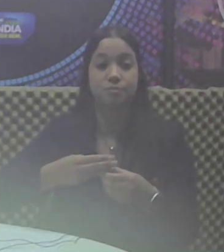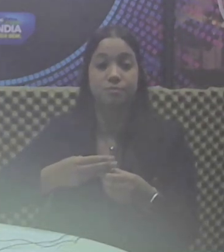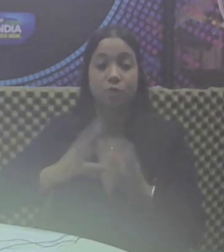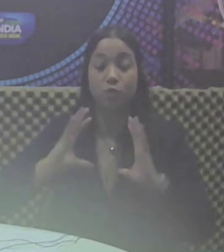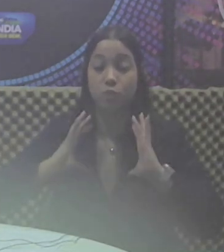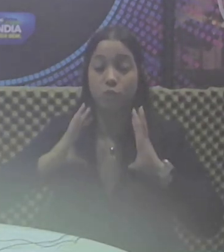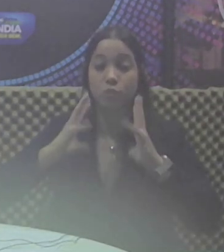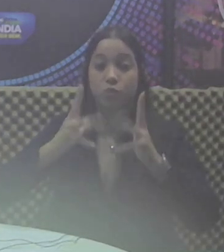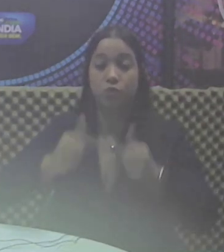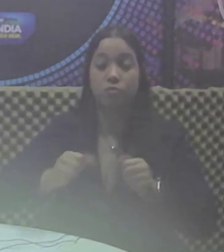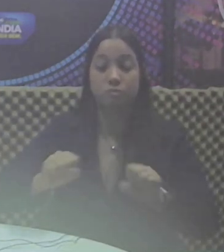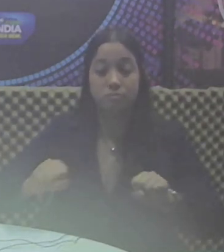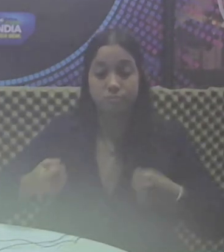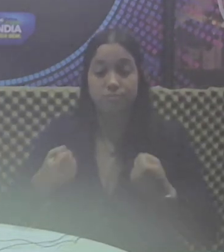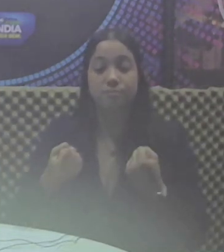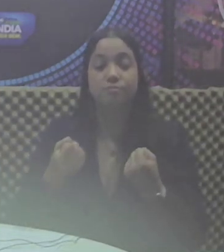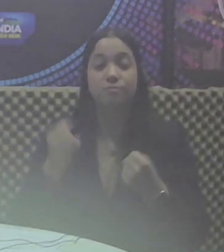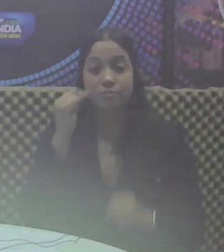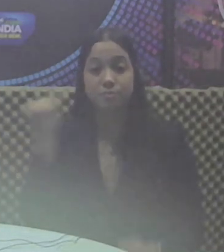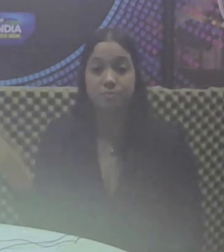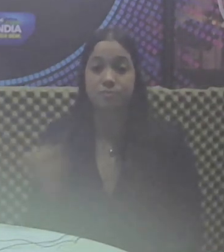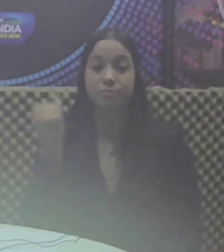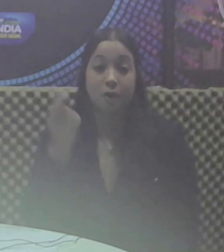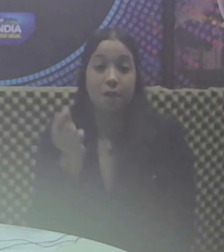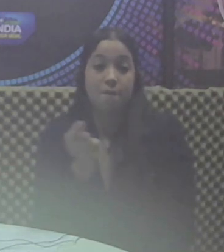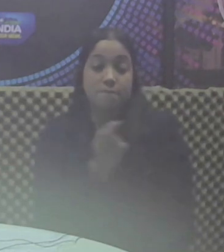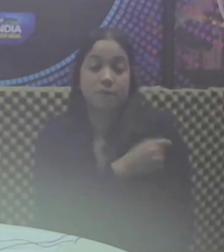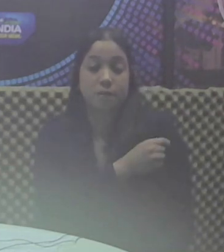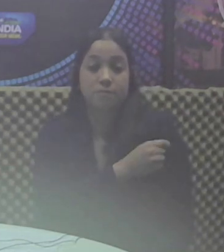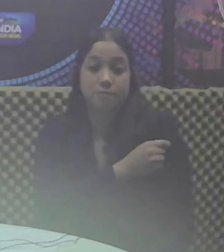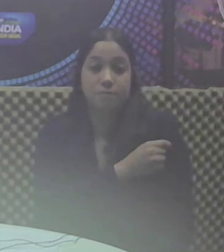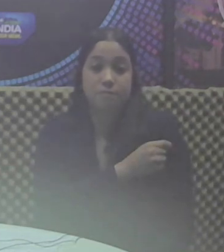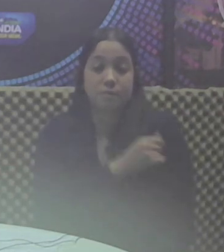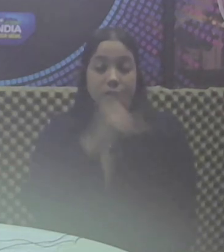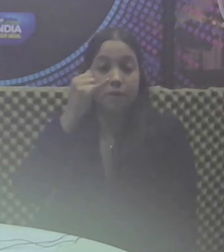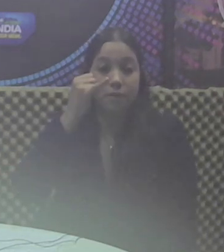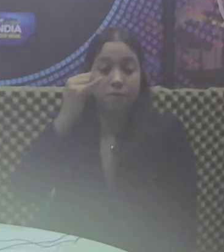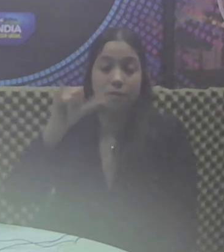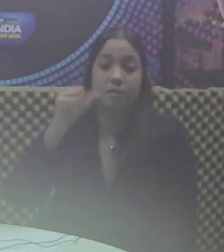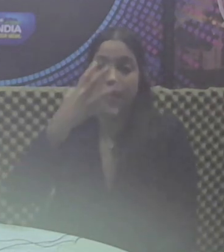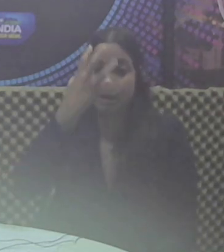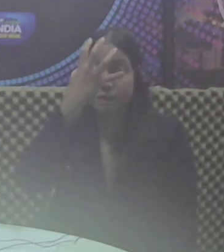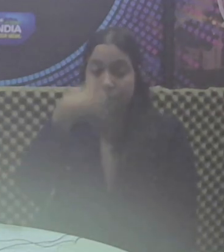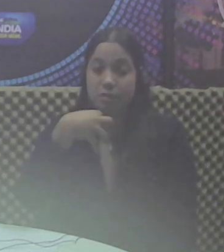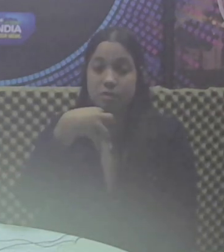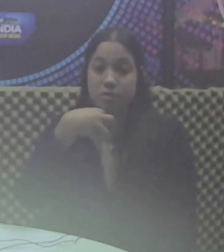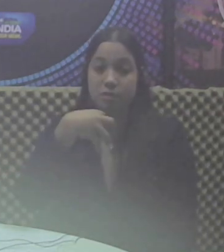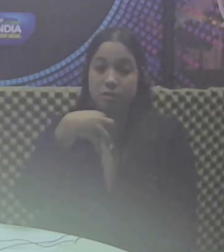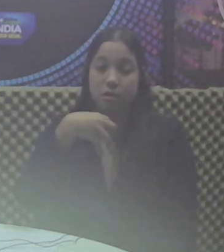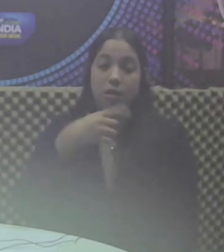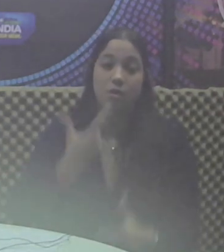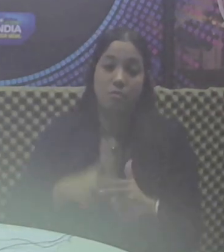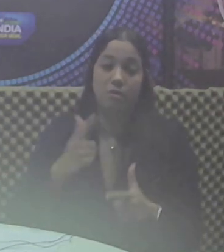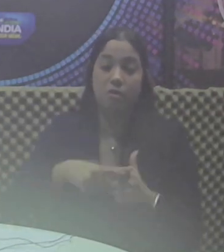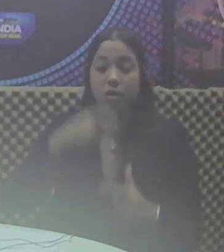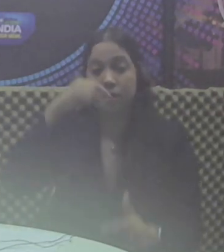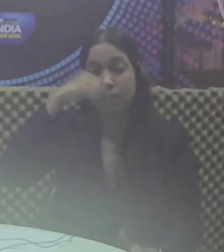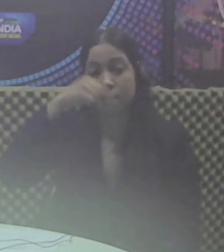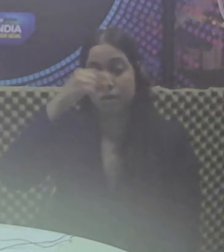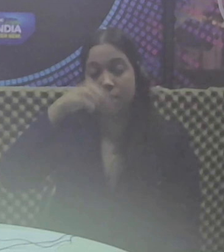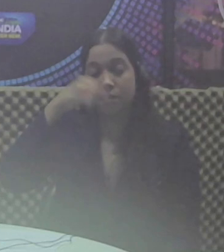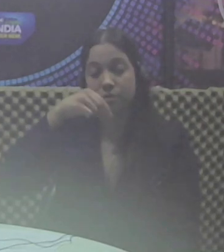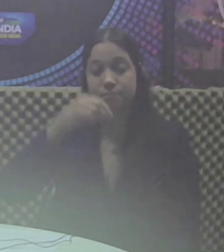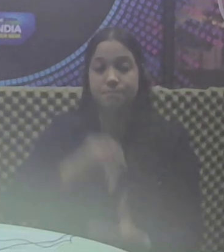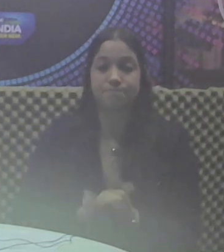isso, reforçamos a importância da vacinação para prevenir casos graves de síndromes gripais.